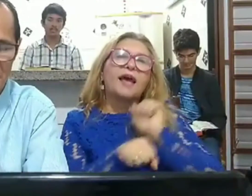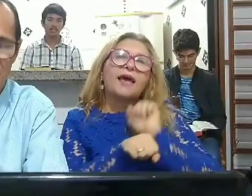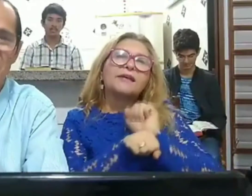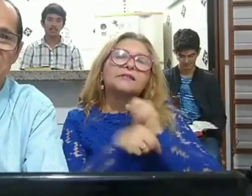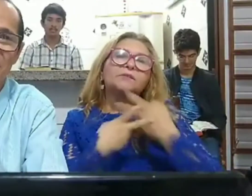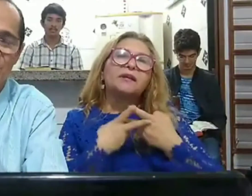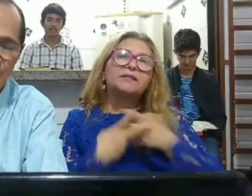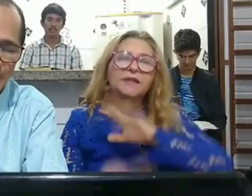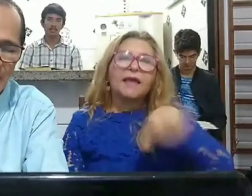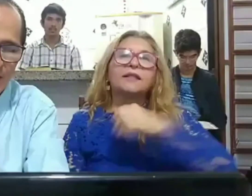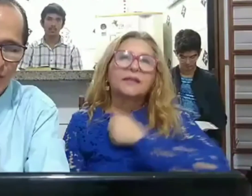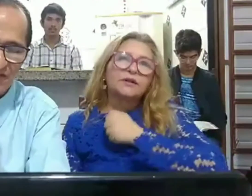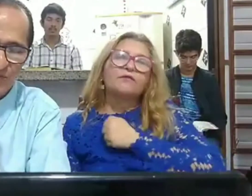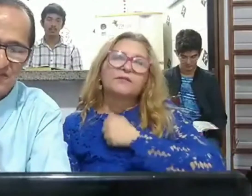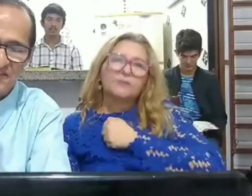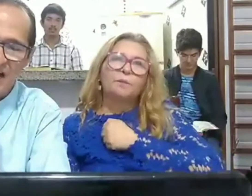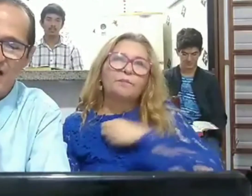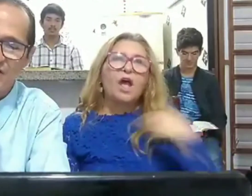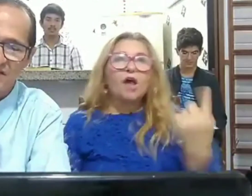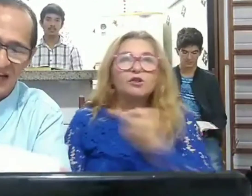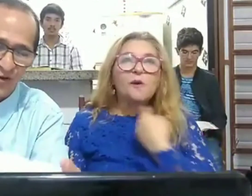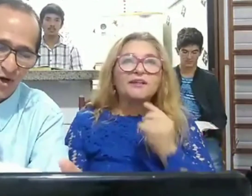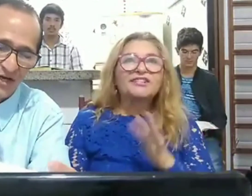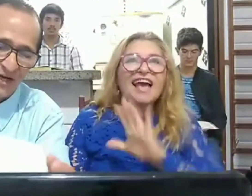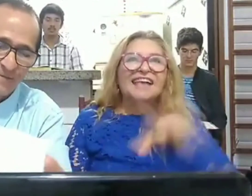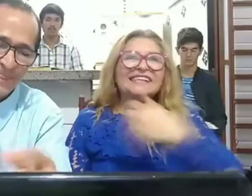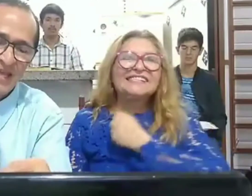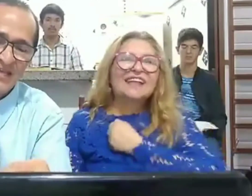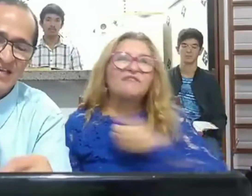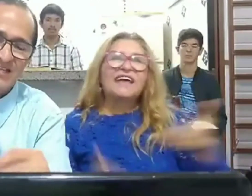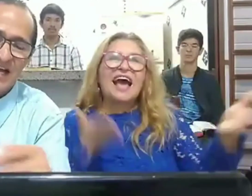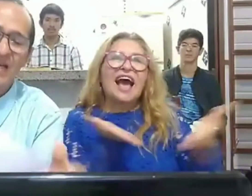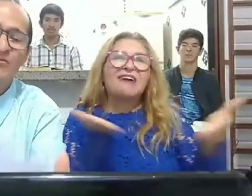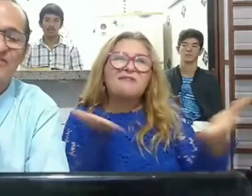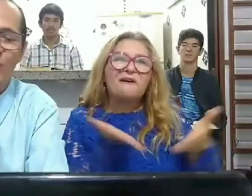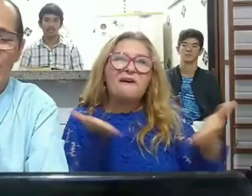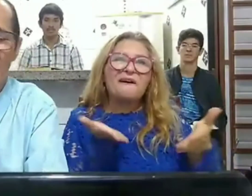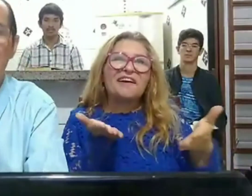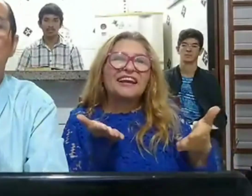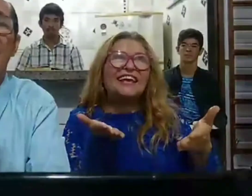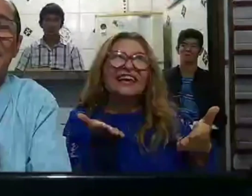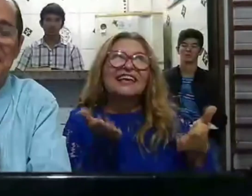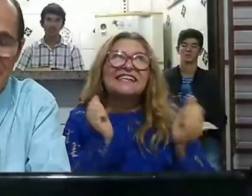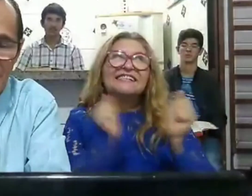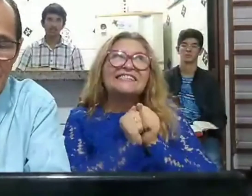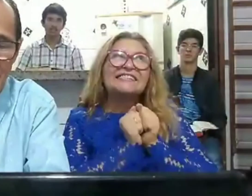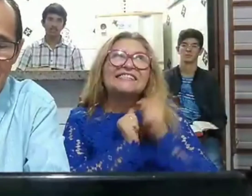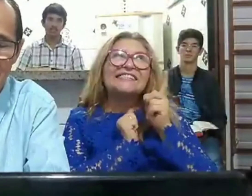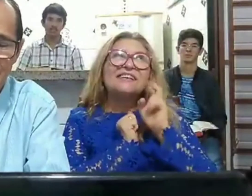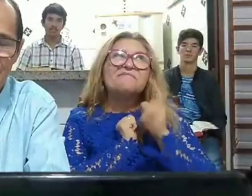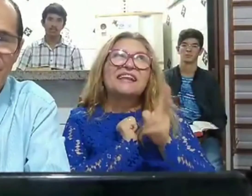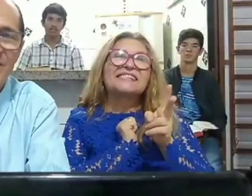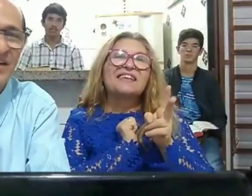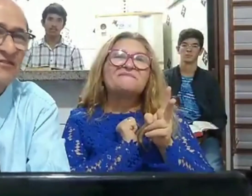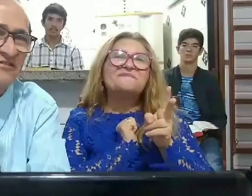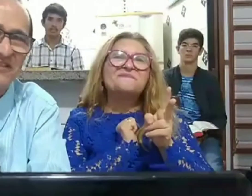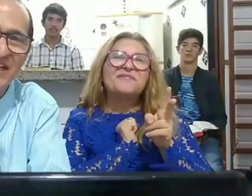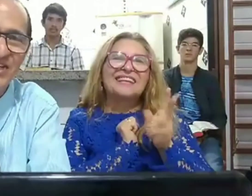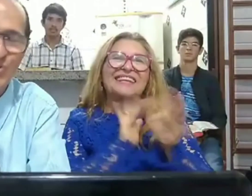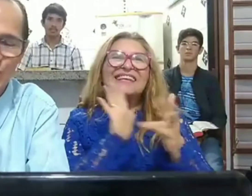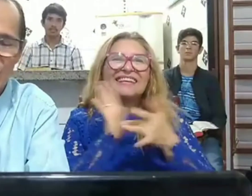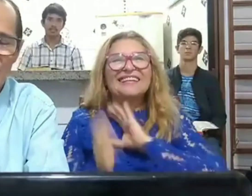da salvação. Nós somos salvos agora e estaremos com Ele para sempre.